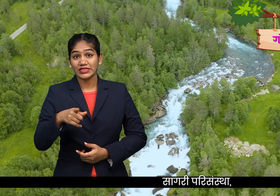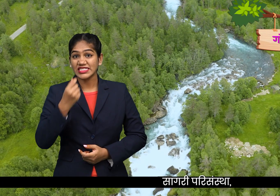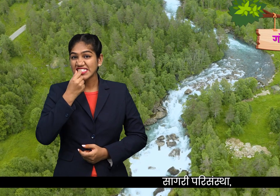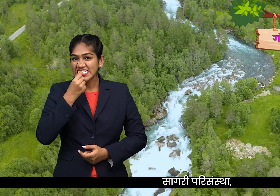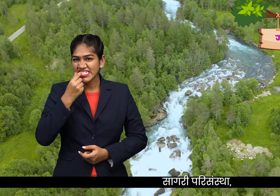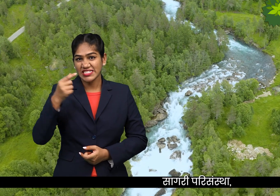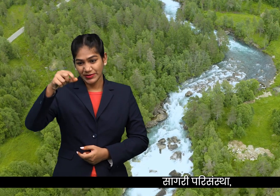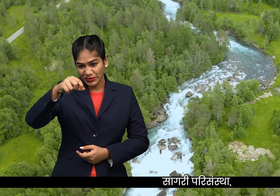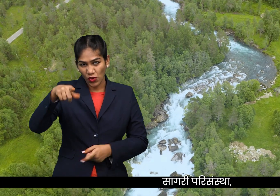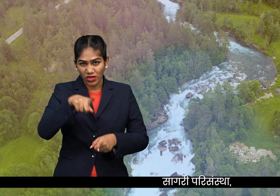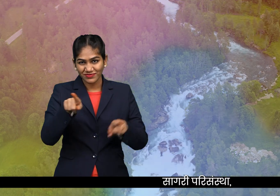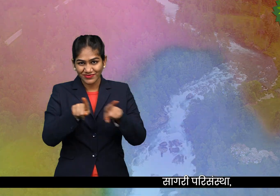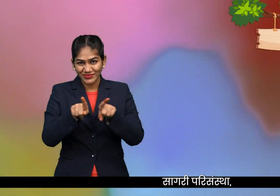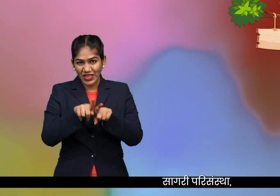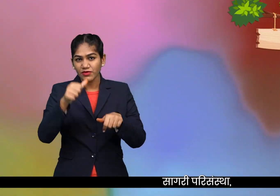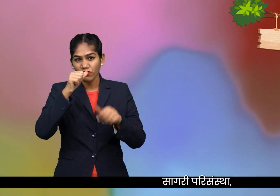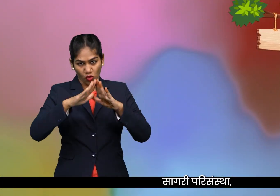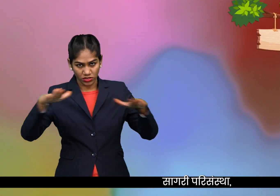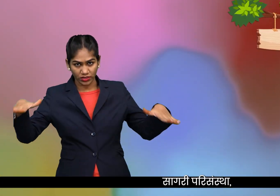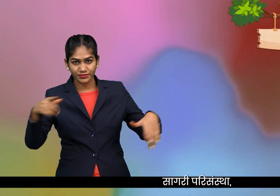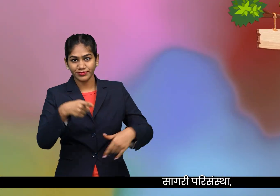सागरी परिसंस्था